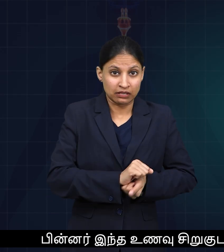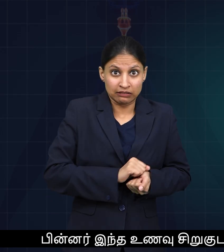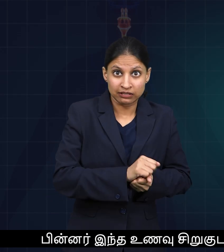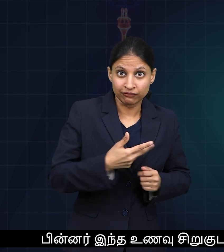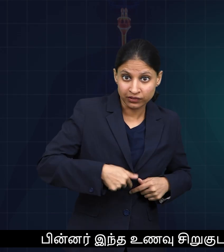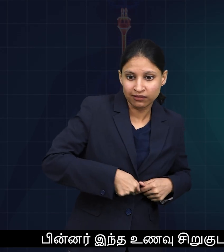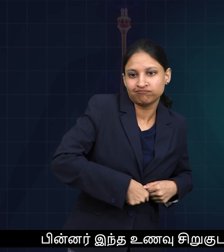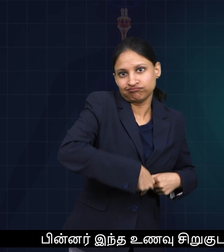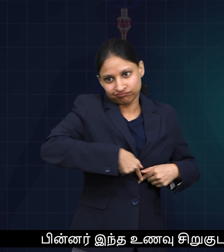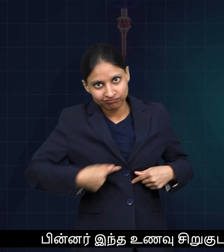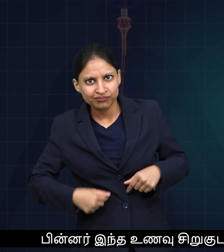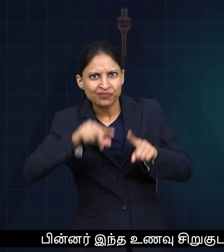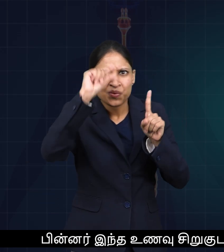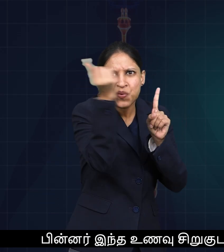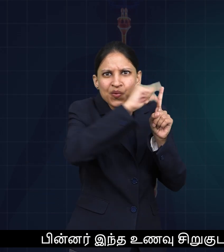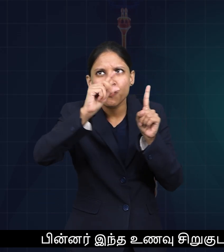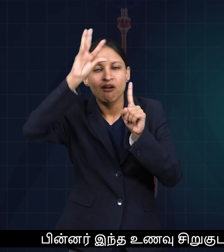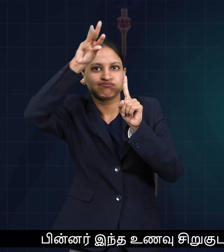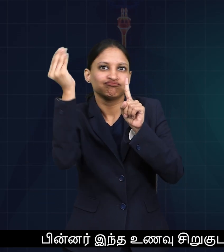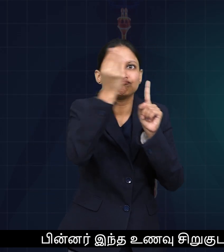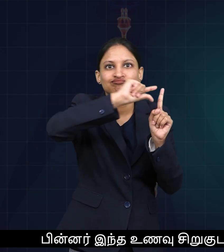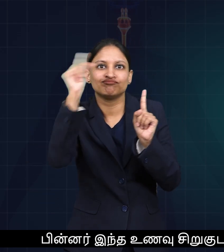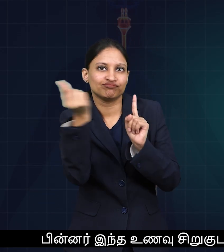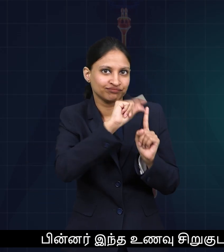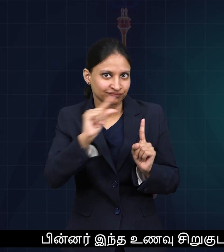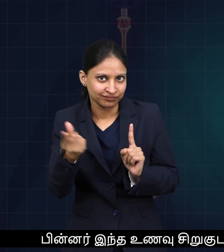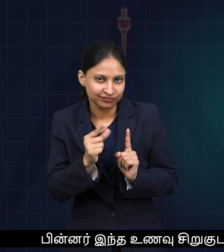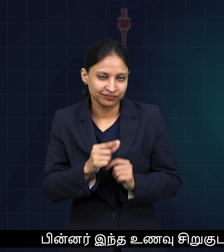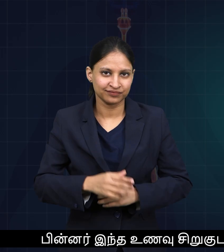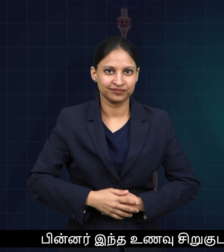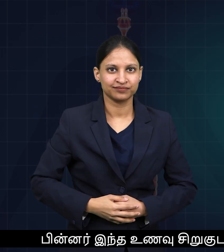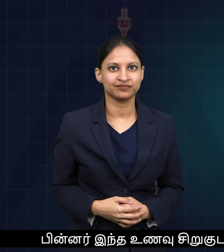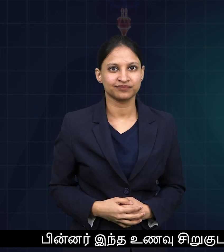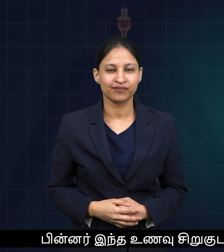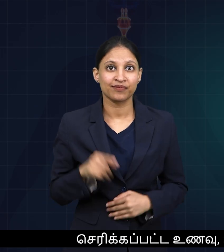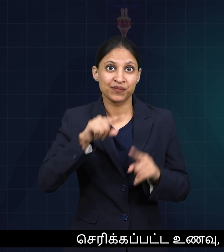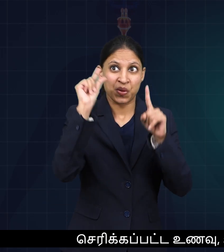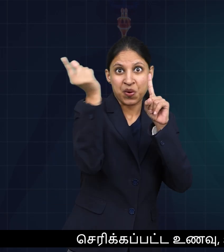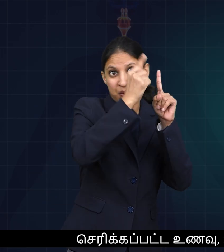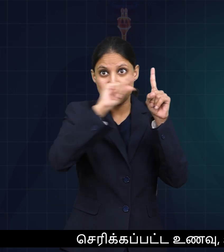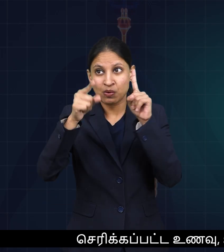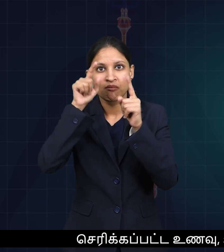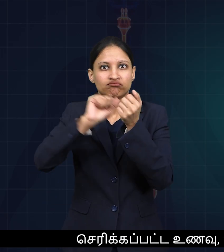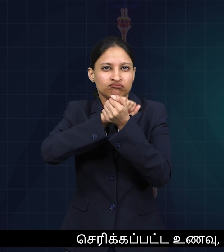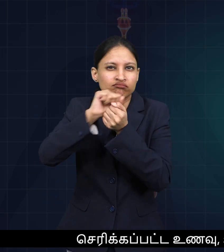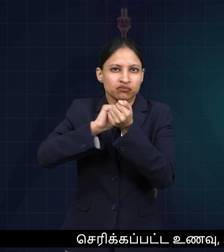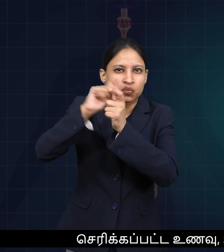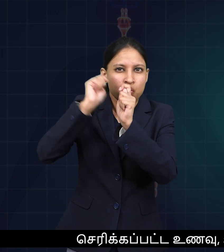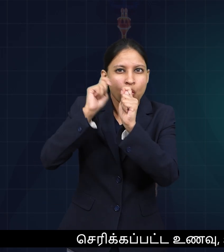பின்னர் இந்த உணவு சிறுகுடலை அடைந்து மேலும் ஜீரணமாகிறது. செரிக்கப்பட்ட